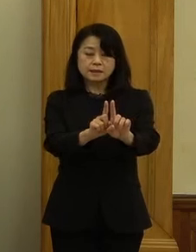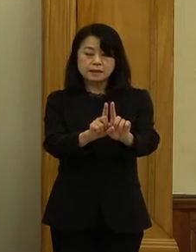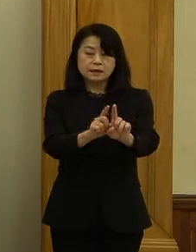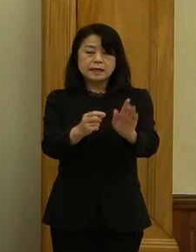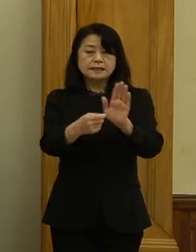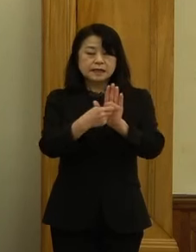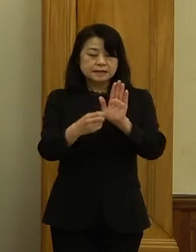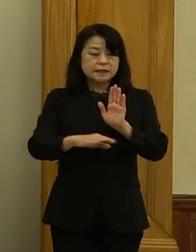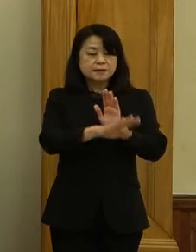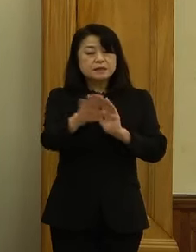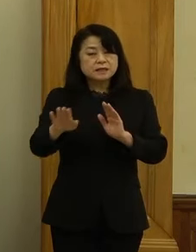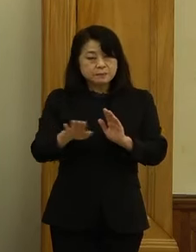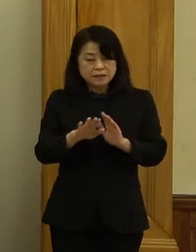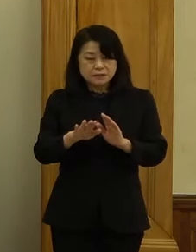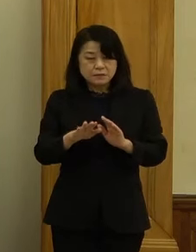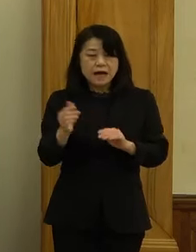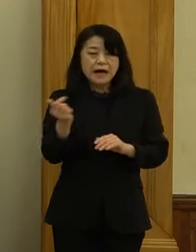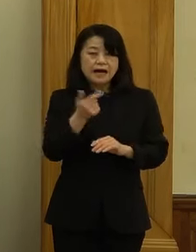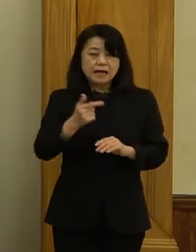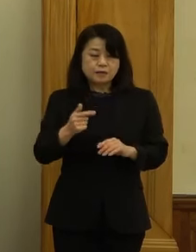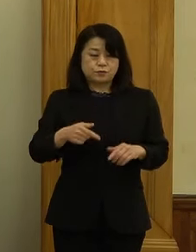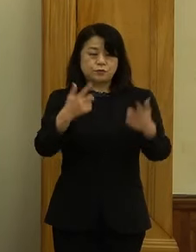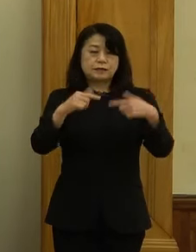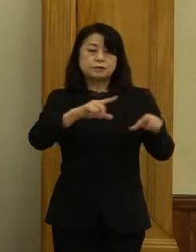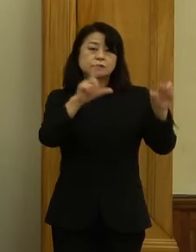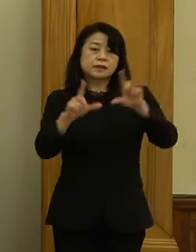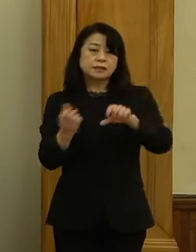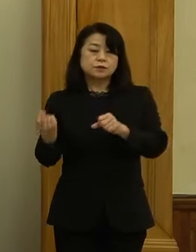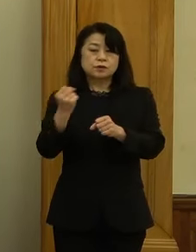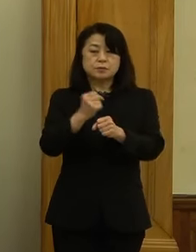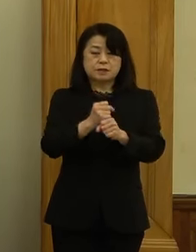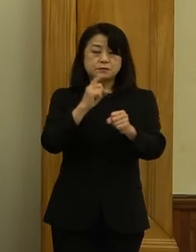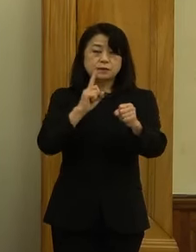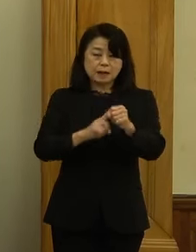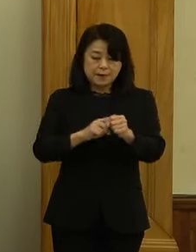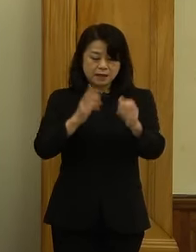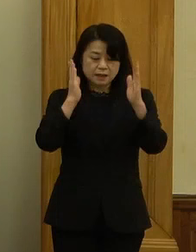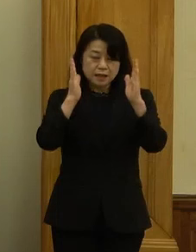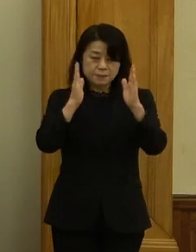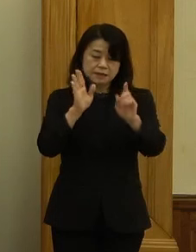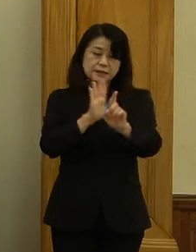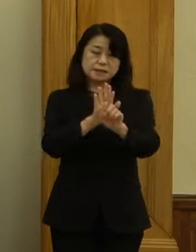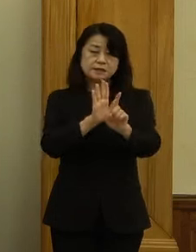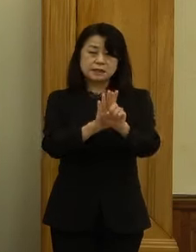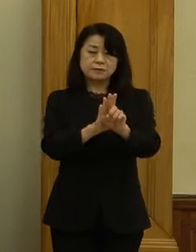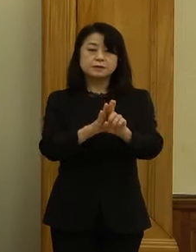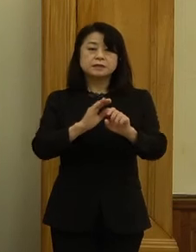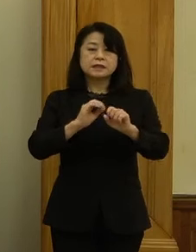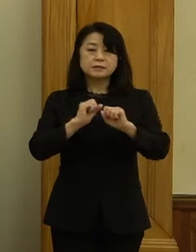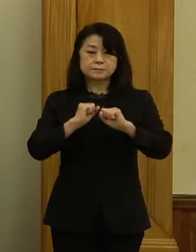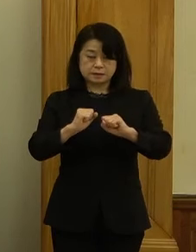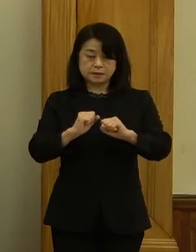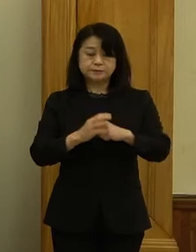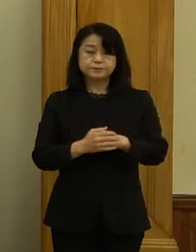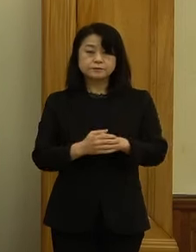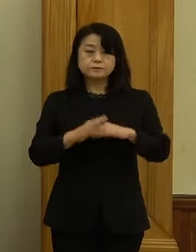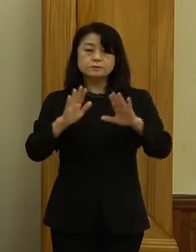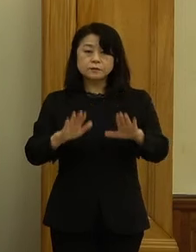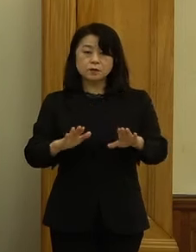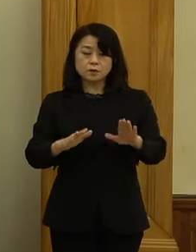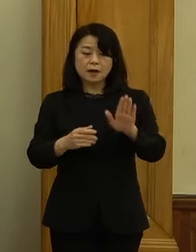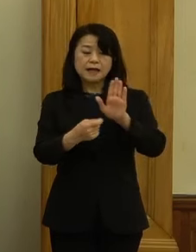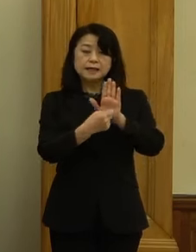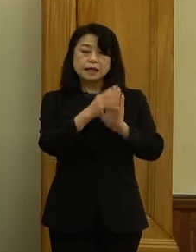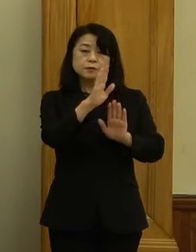被災された皆様には1日も早く日常生活を取り戻せるように全力を挙げて支援に取り組んでおりますがえ本日は